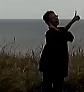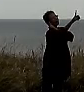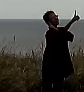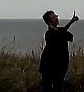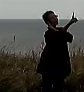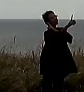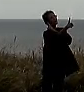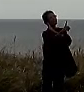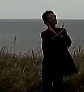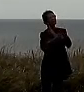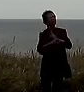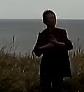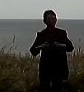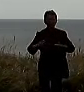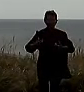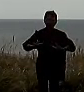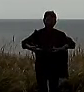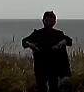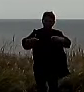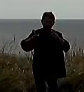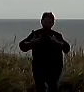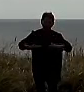いつもあなたの